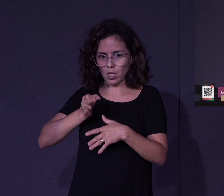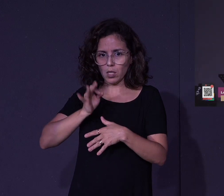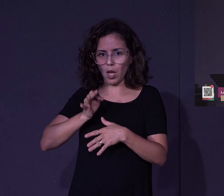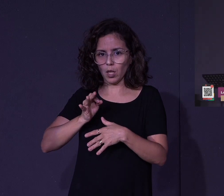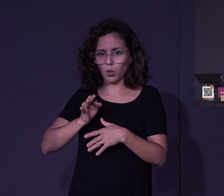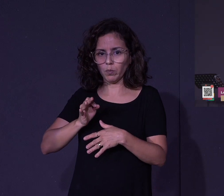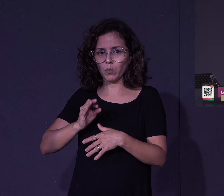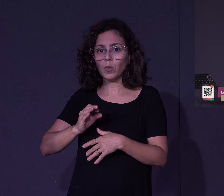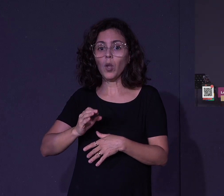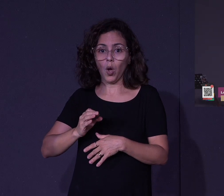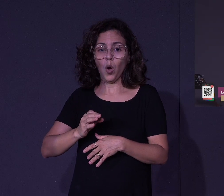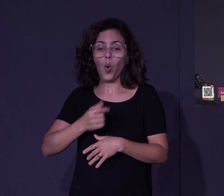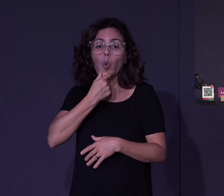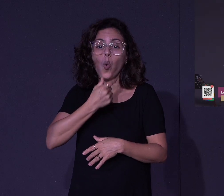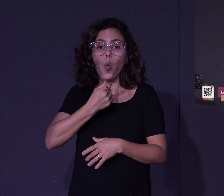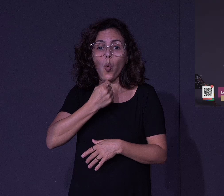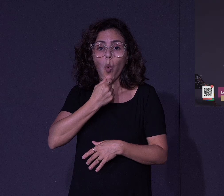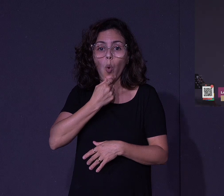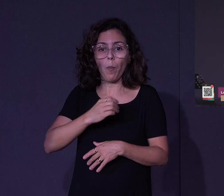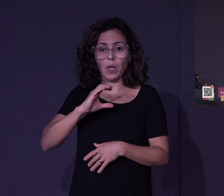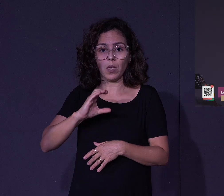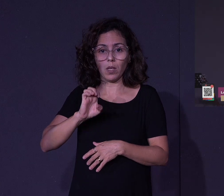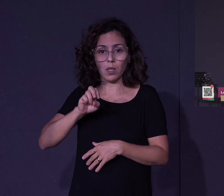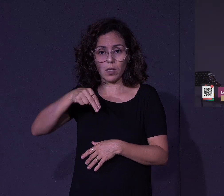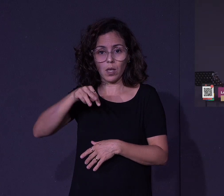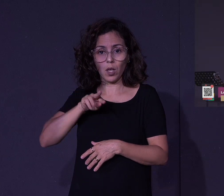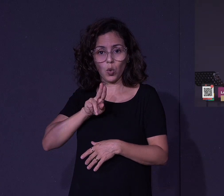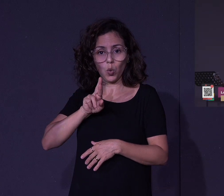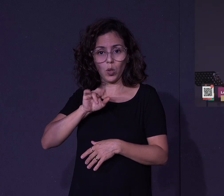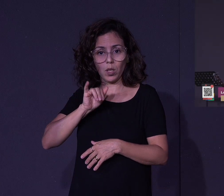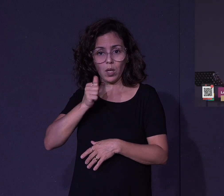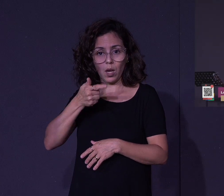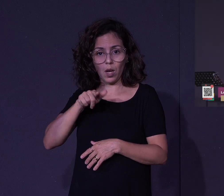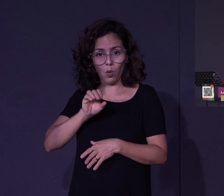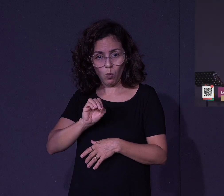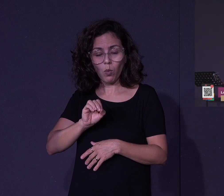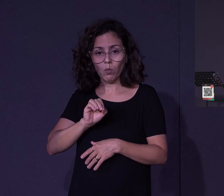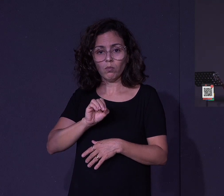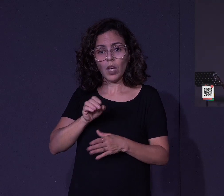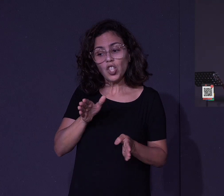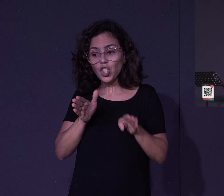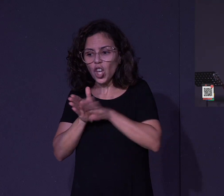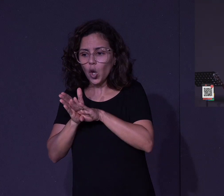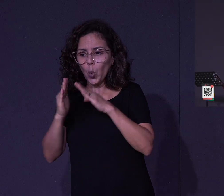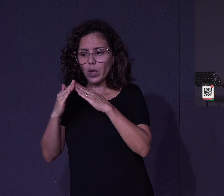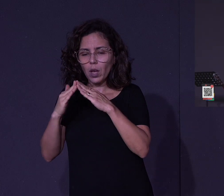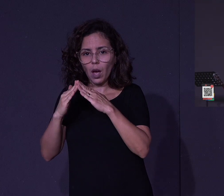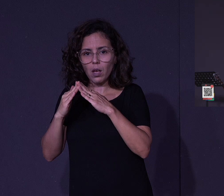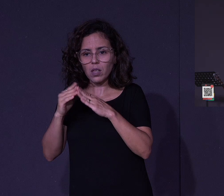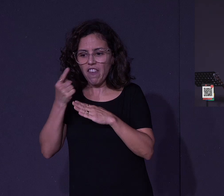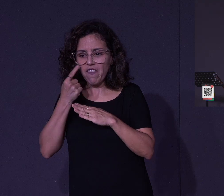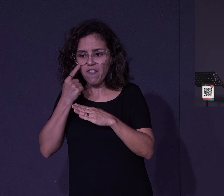em casa, ele se pergunta quando foi que ele ficou curado, e ele confirma que foi exatamente na hora que